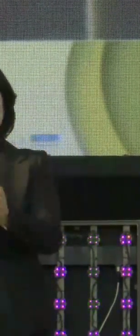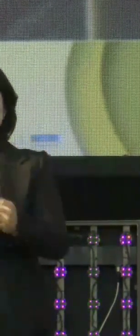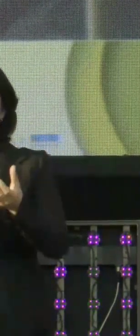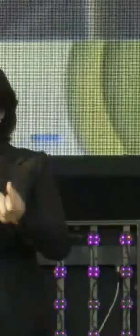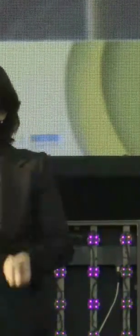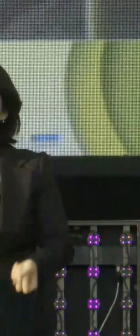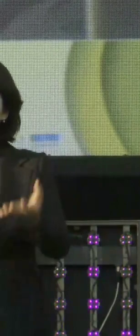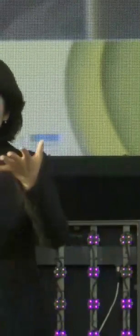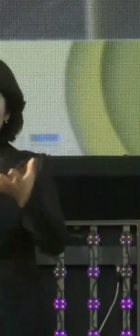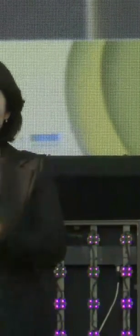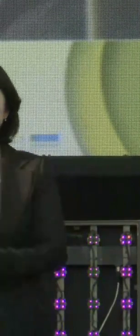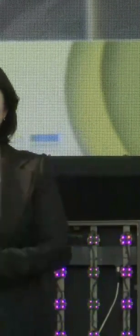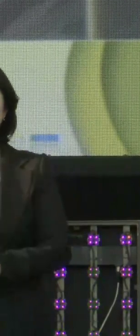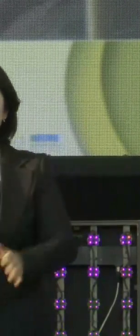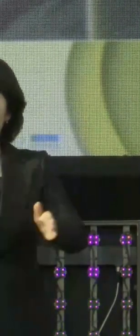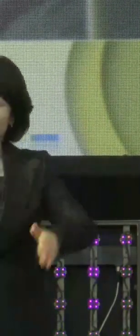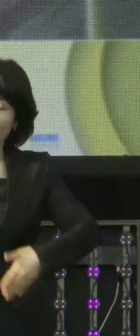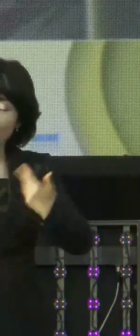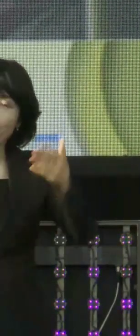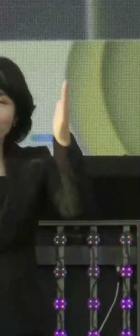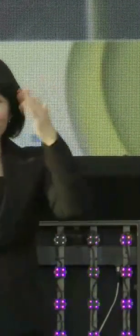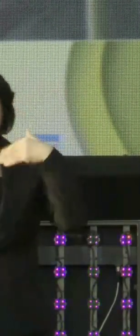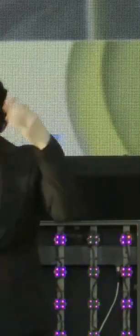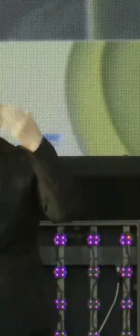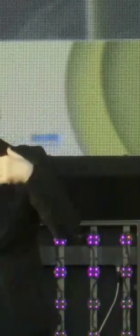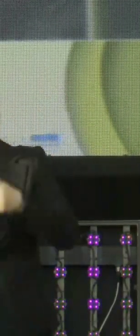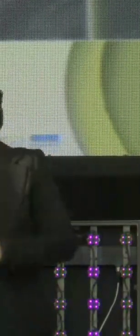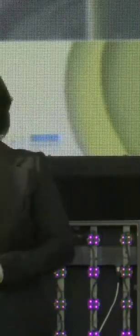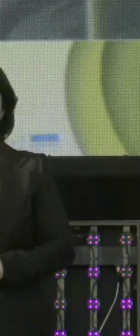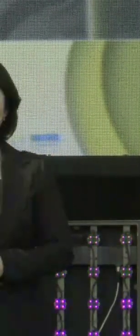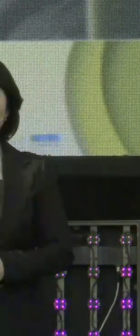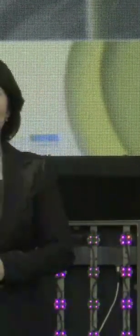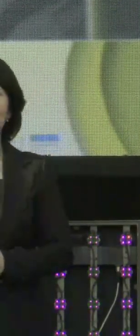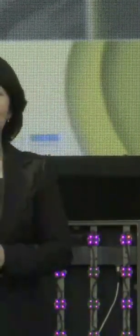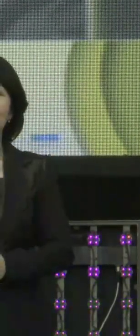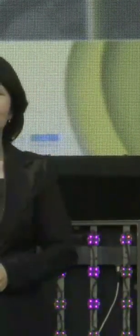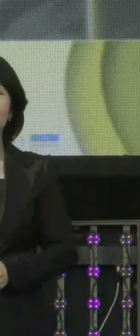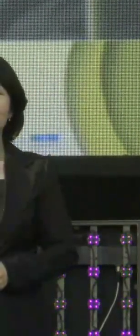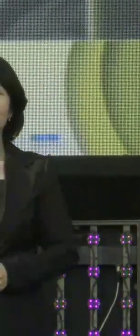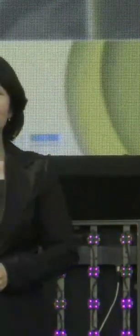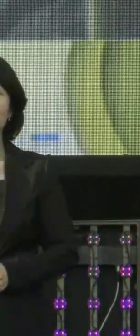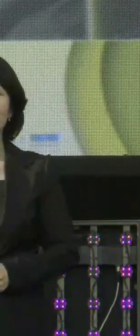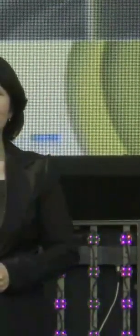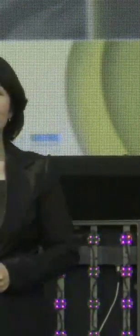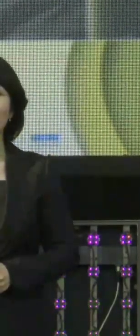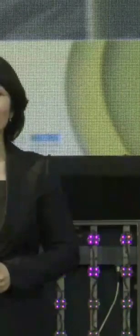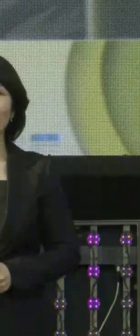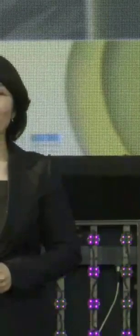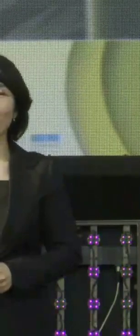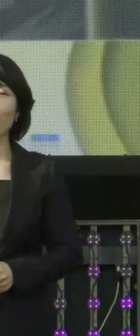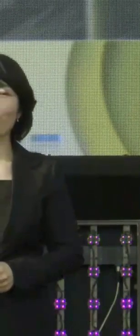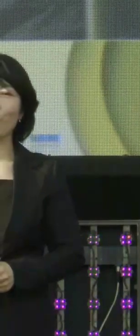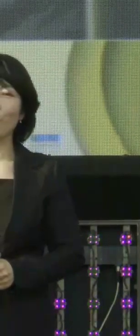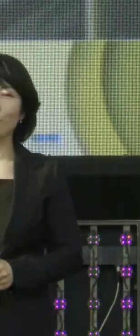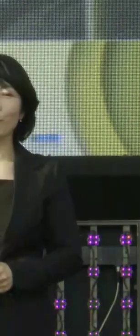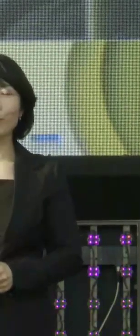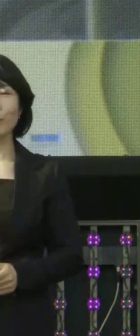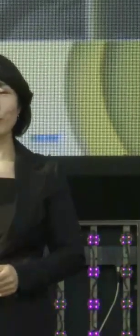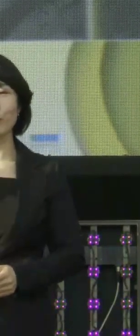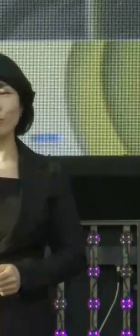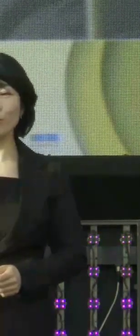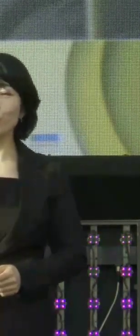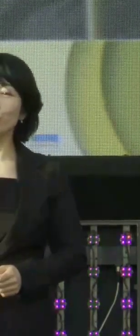가을에 여름에 꽃 축제, 그리고 또 여름에 또 축산, 축제,